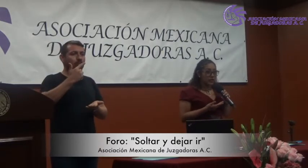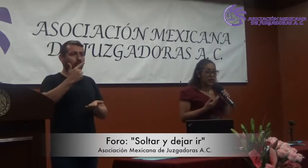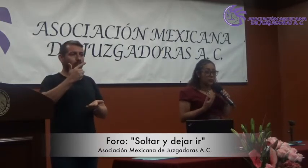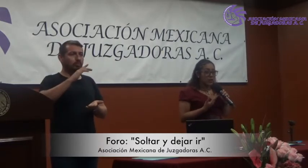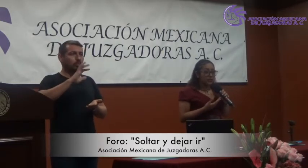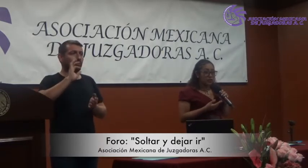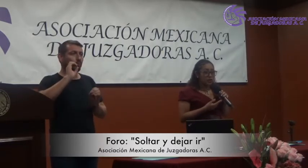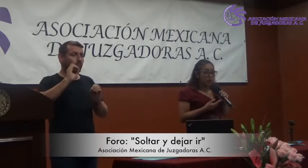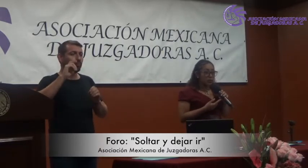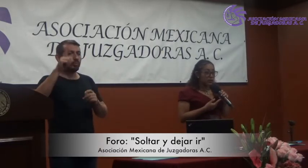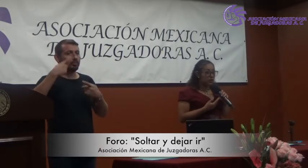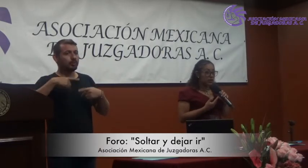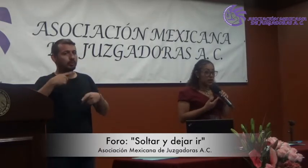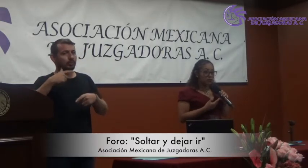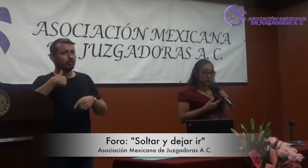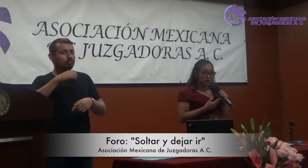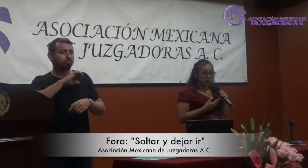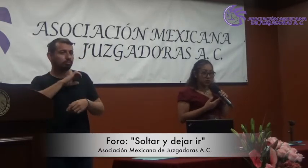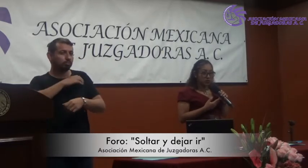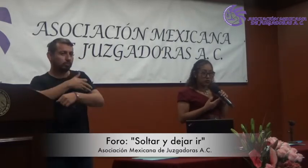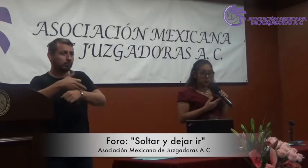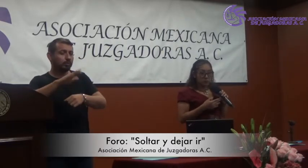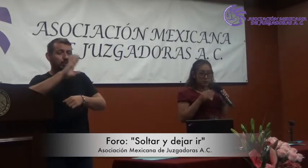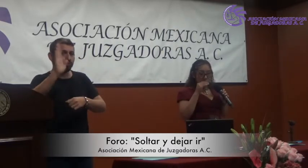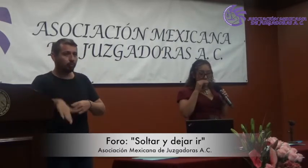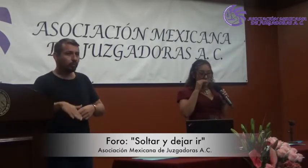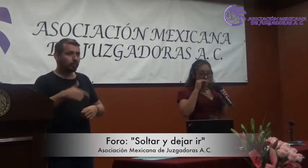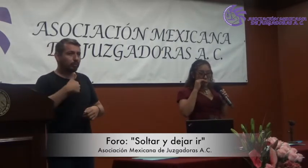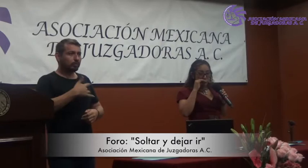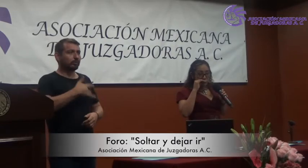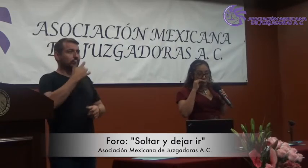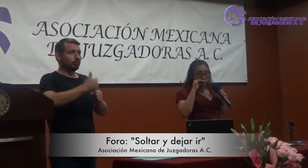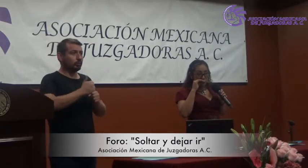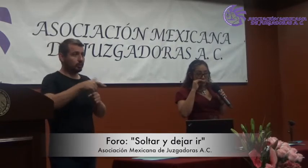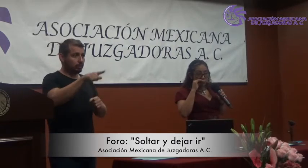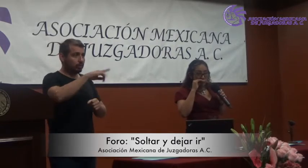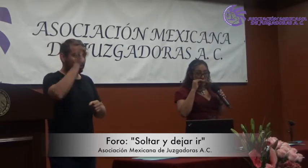algo ante la pérdida de una persona que ama.